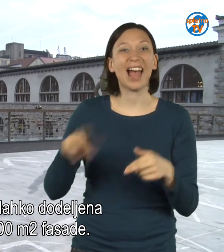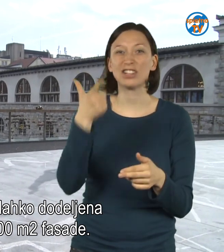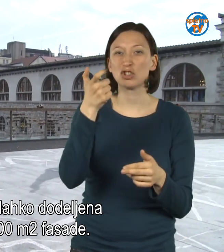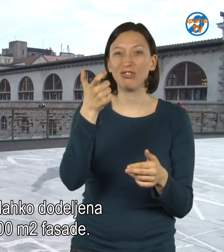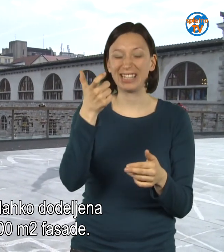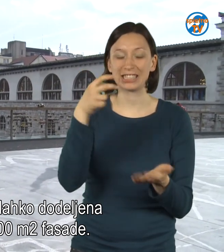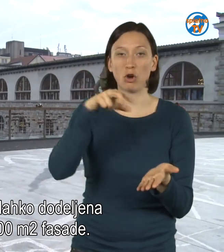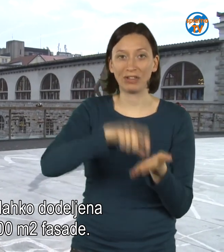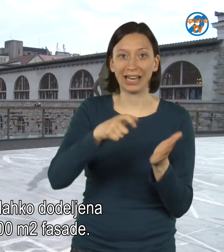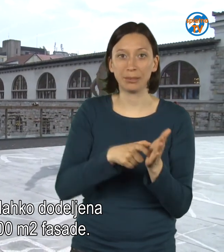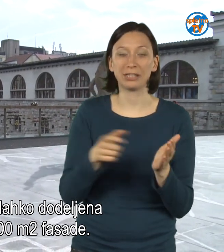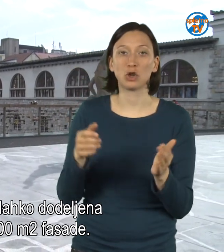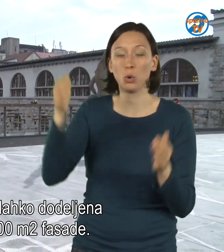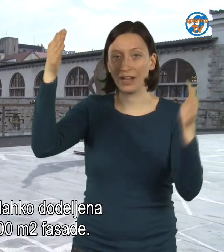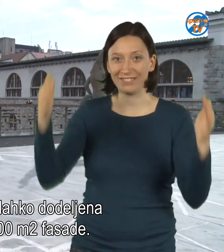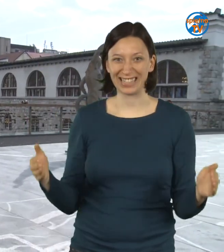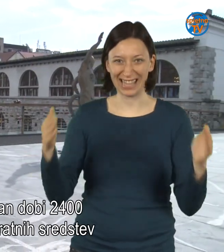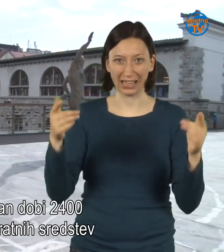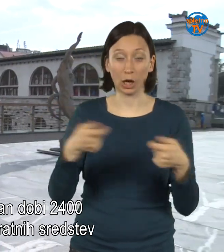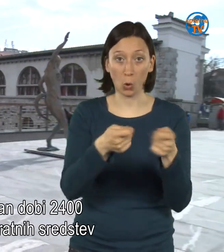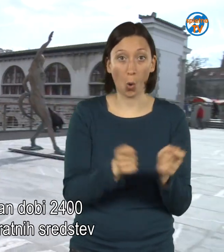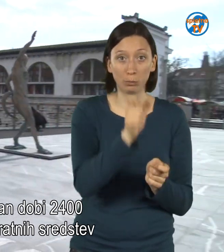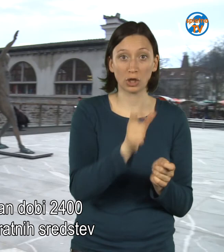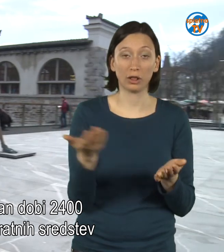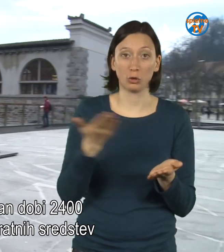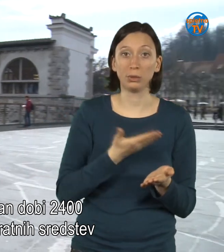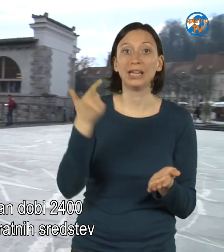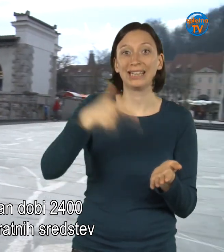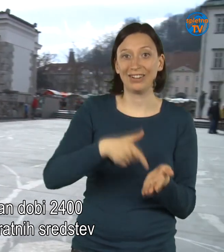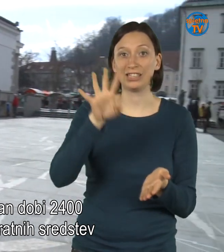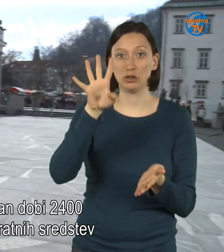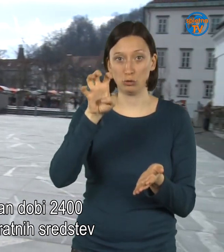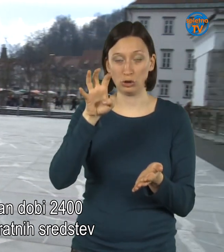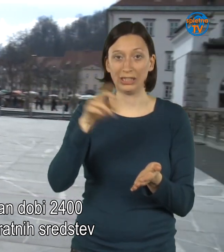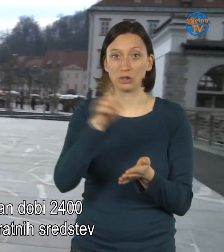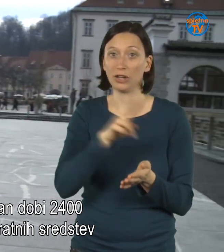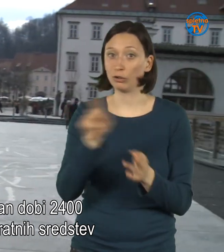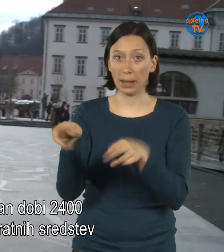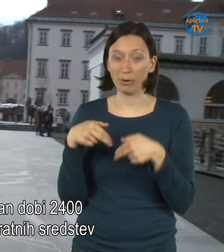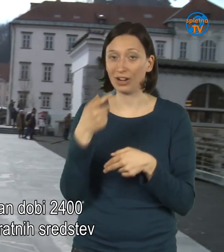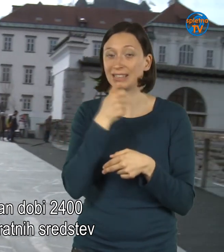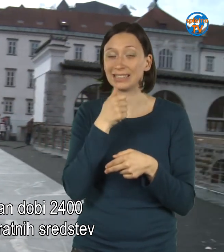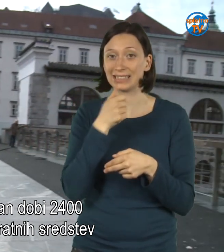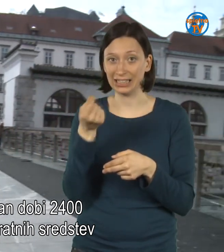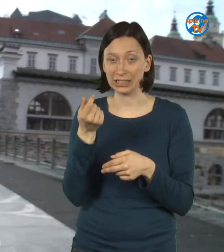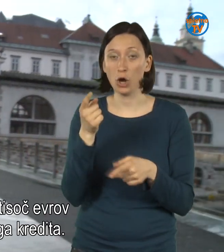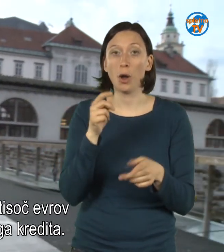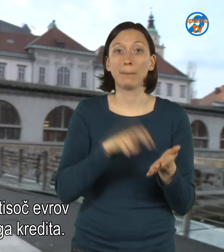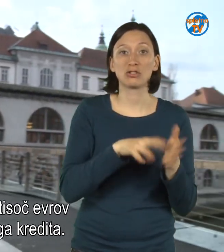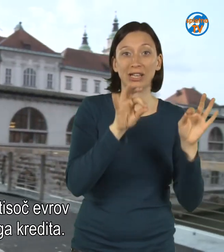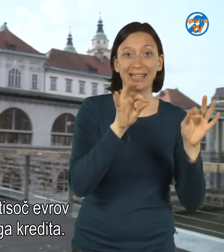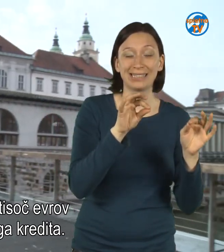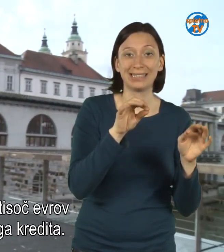200 kvadratnih metrov fasade. Lahko občan dobi 2400 evrov nepovratnih sredstev, pa